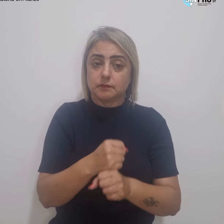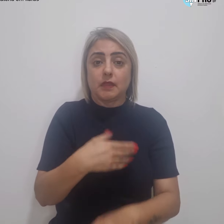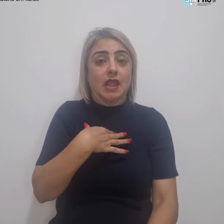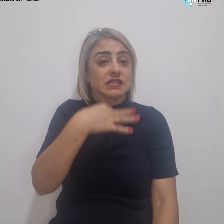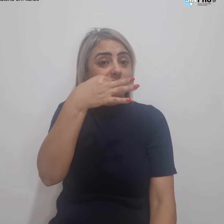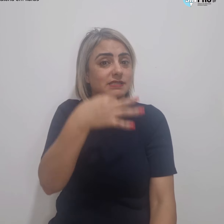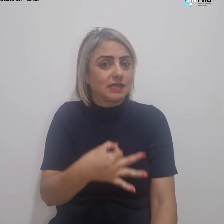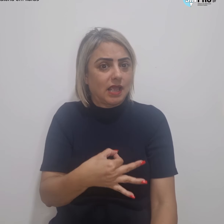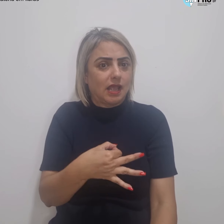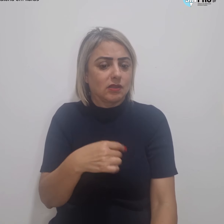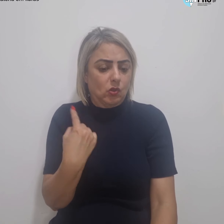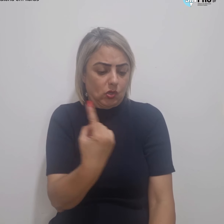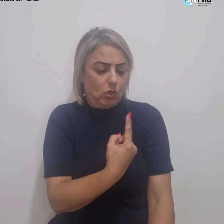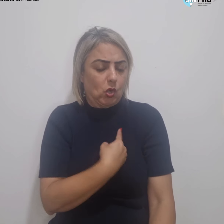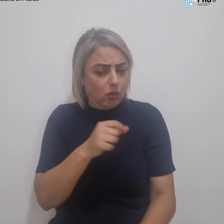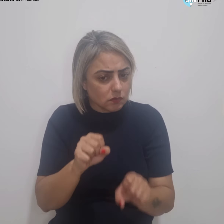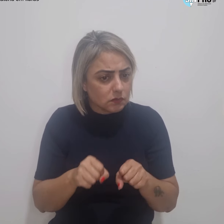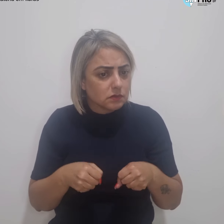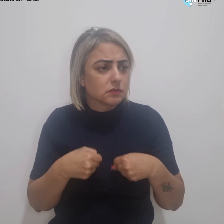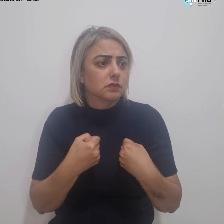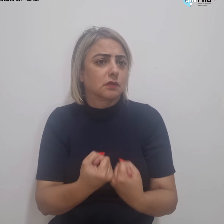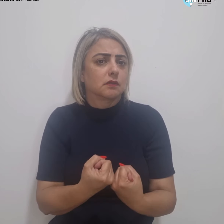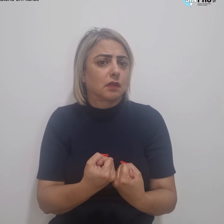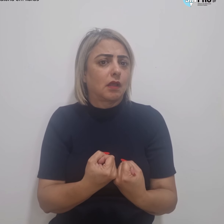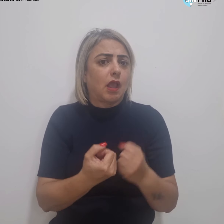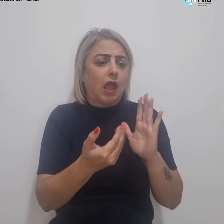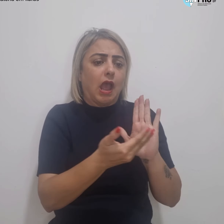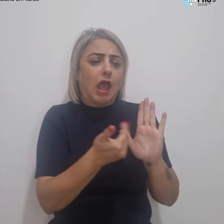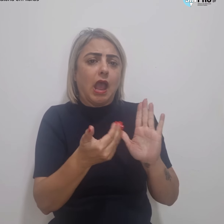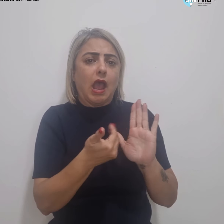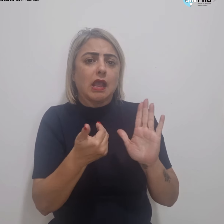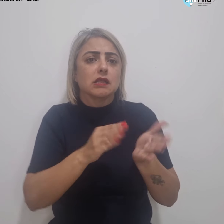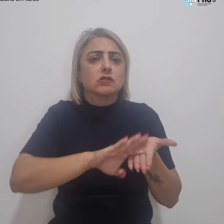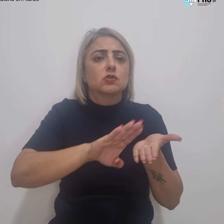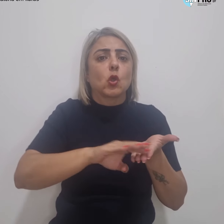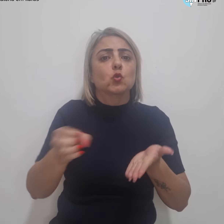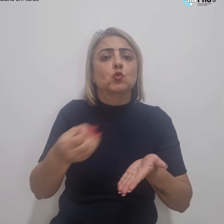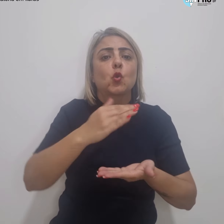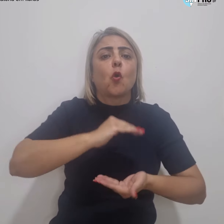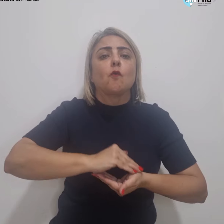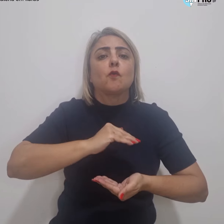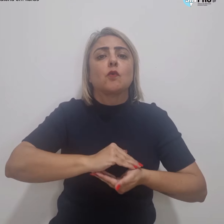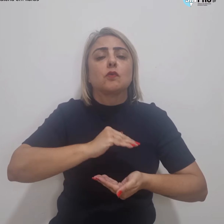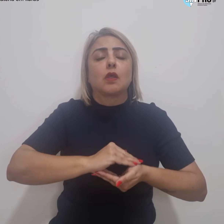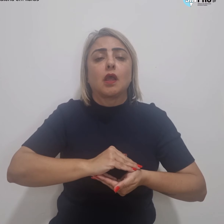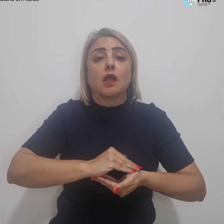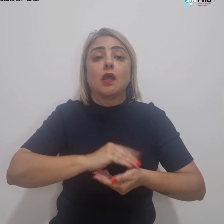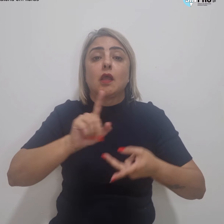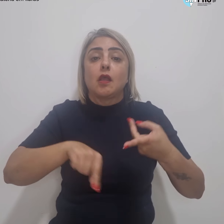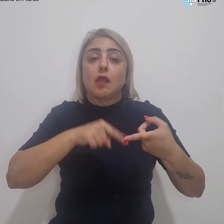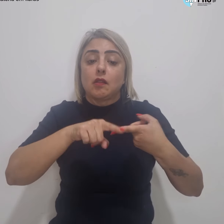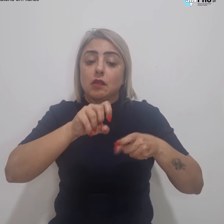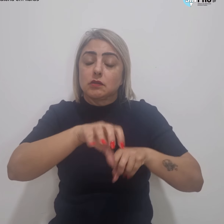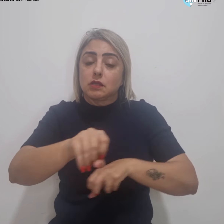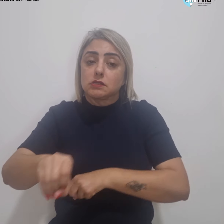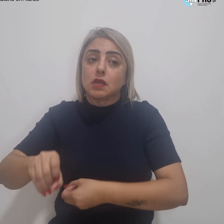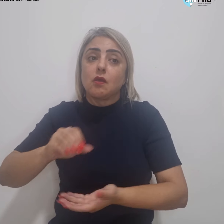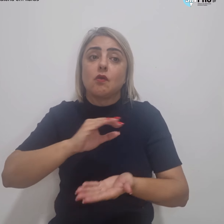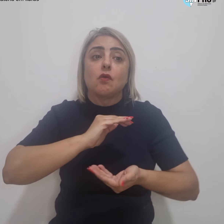que nós defendemos a exclusão do novo Fundeb e do Fundo Constitucional do Distrito Federal